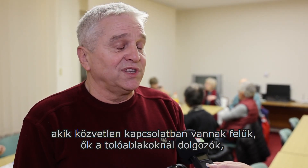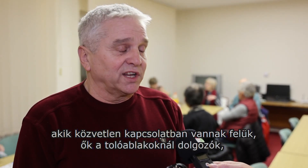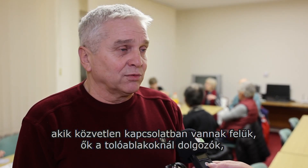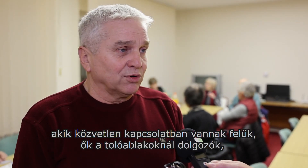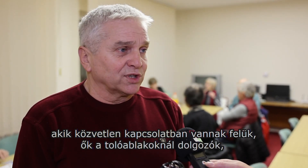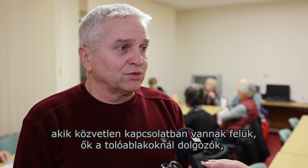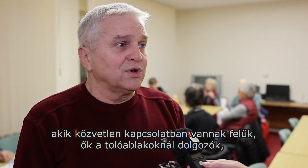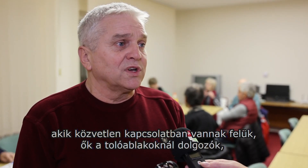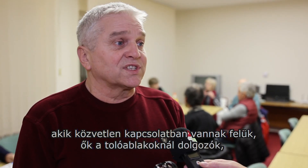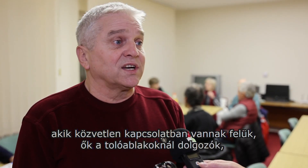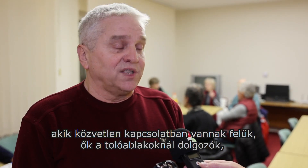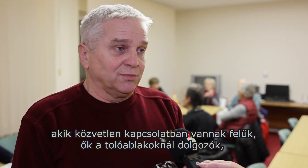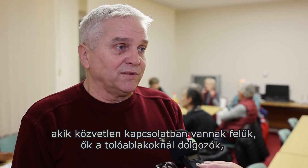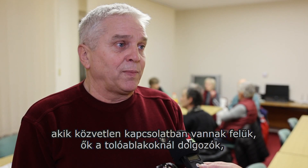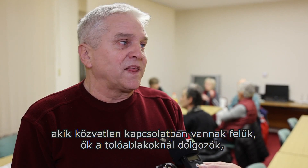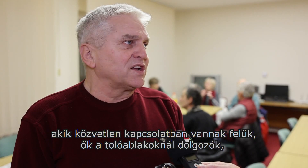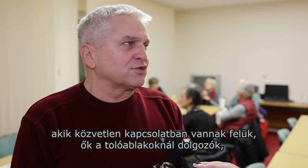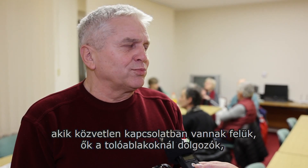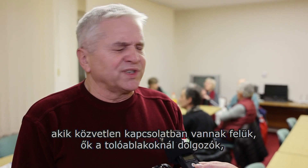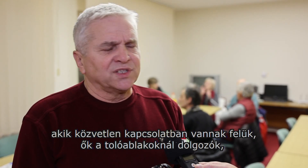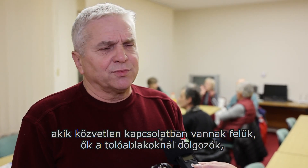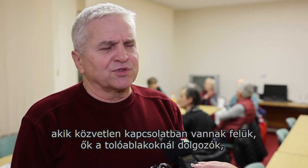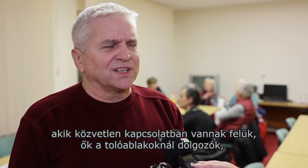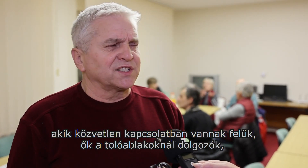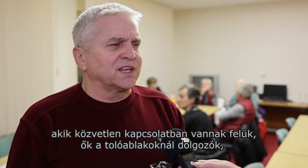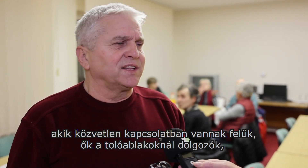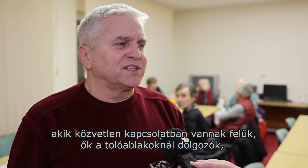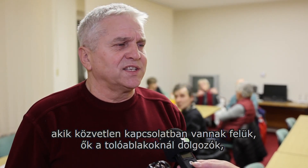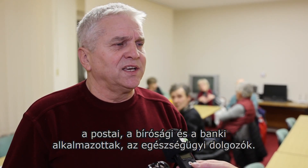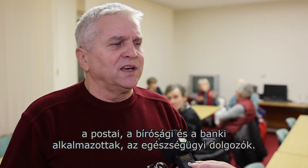direktnom kontaktu sa njima znači to principu šalterski radn